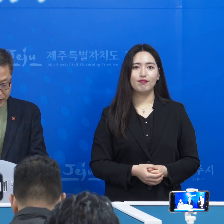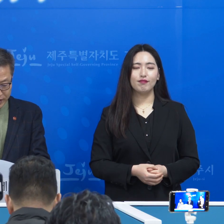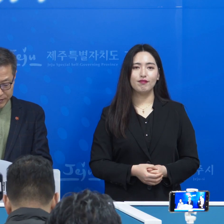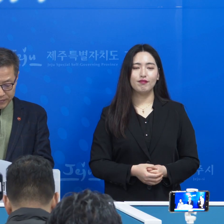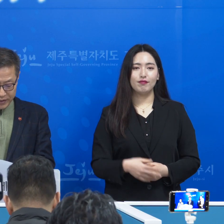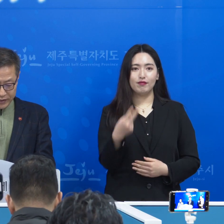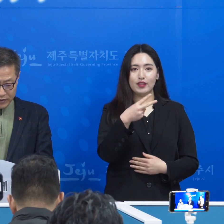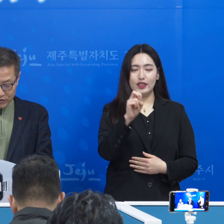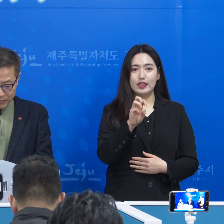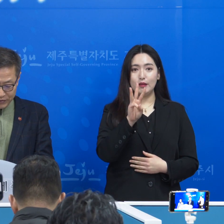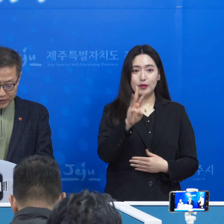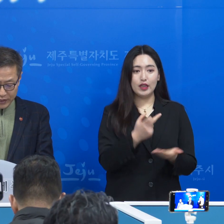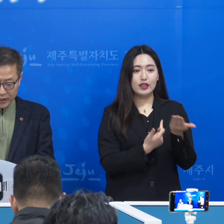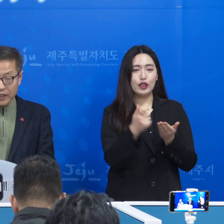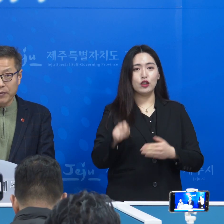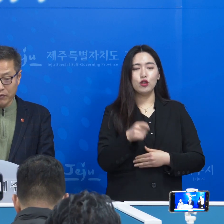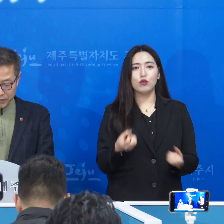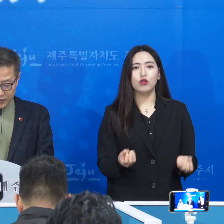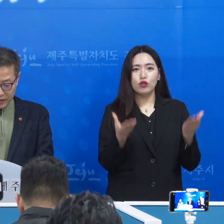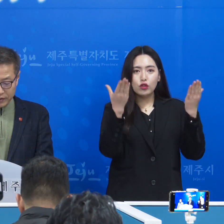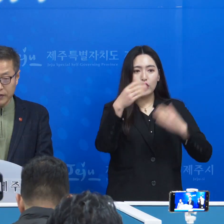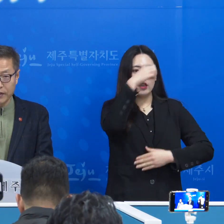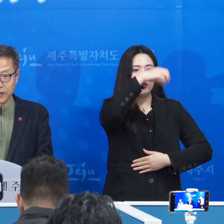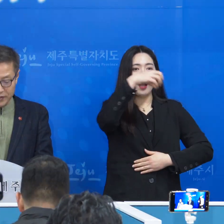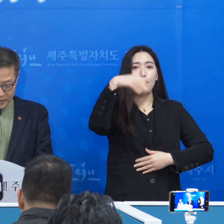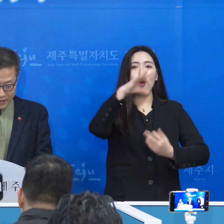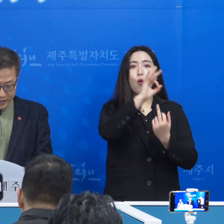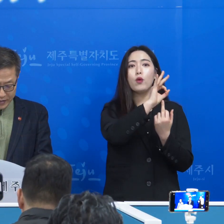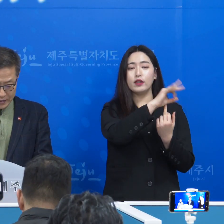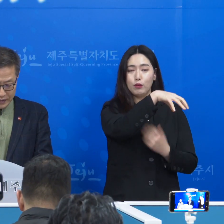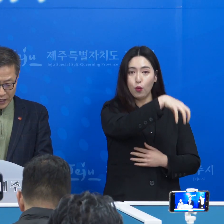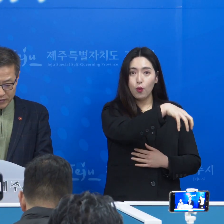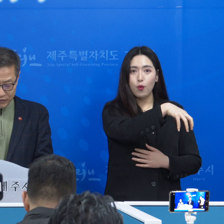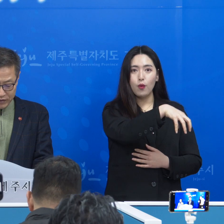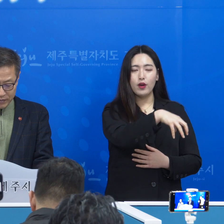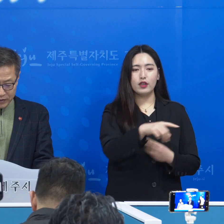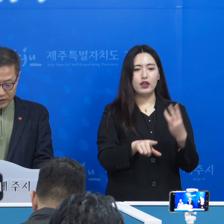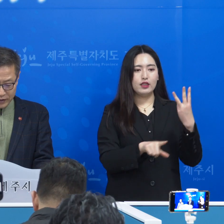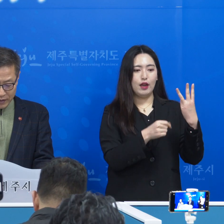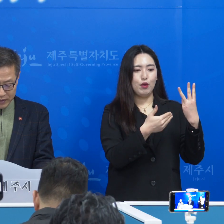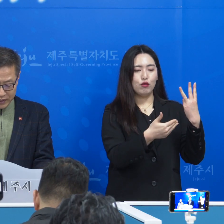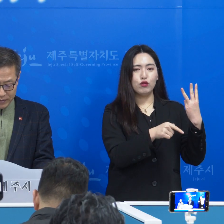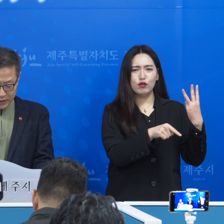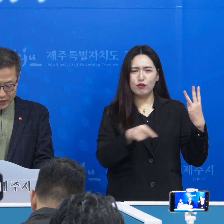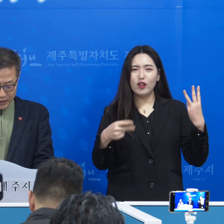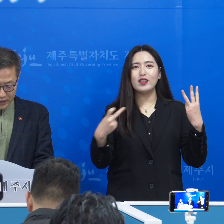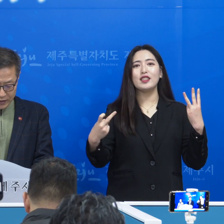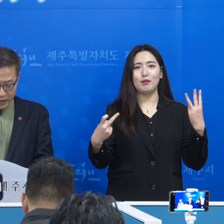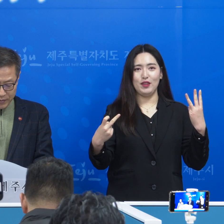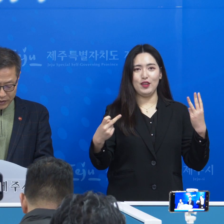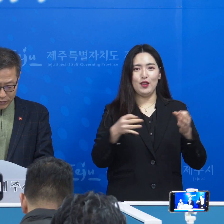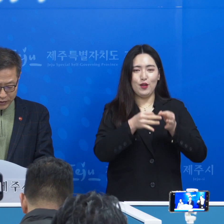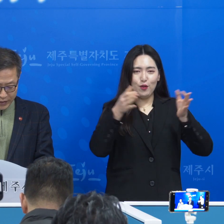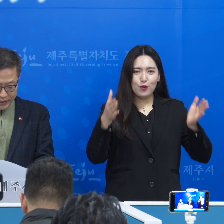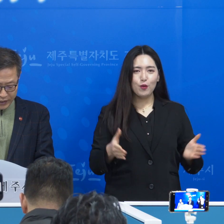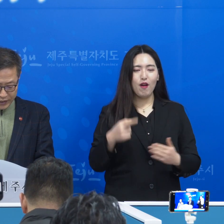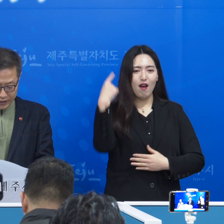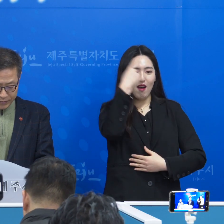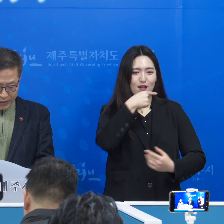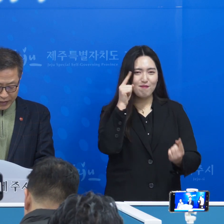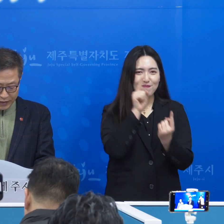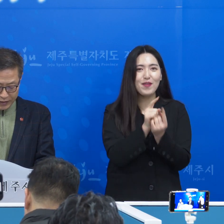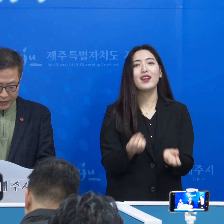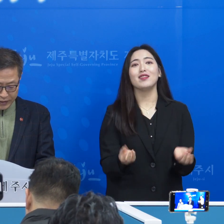네, 2023년 제주들불축제가 새별오름에서 3월 9일부터 3월 10일까지 대면으로 이제